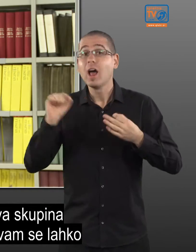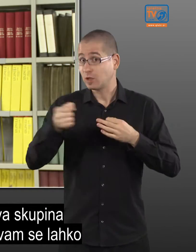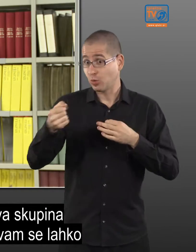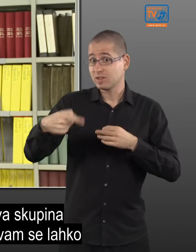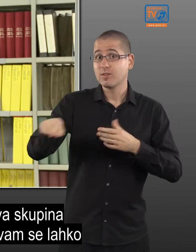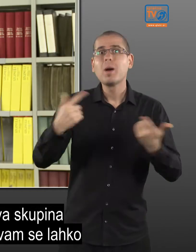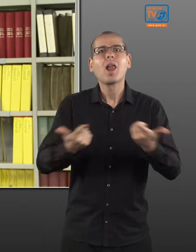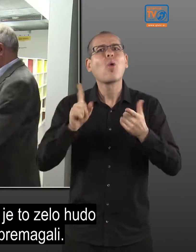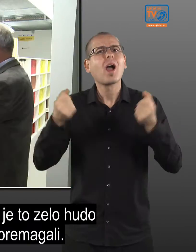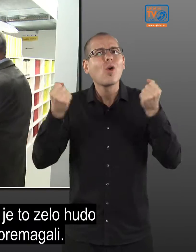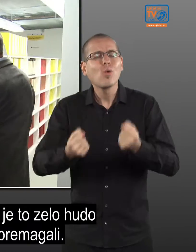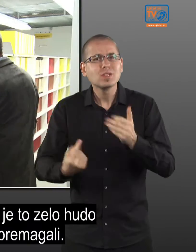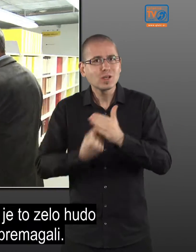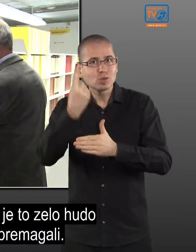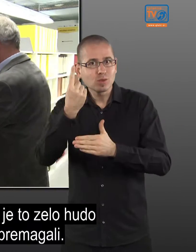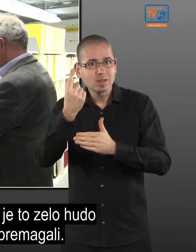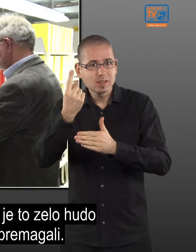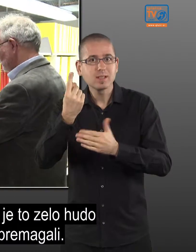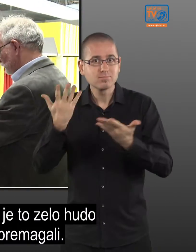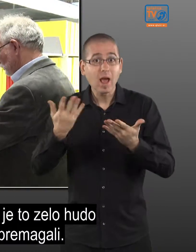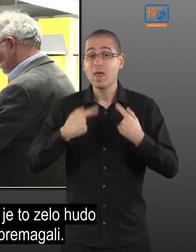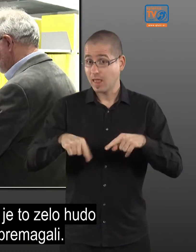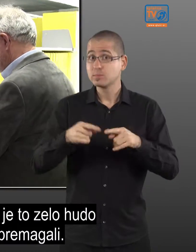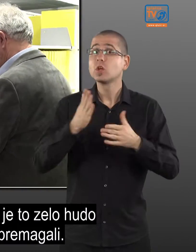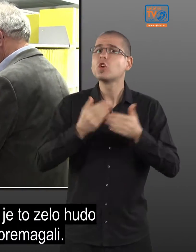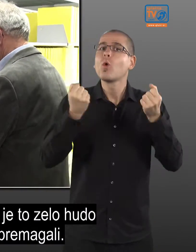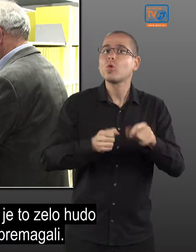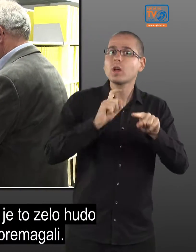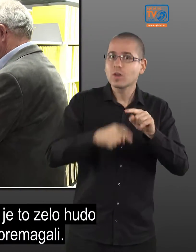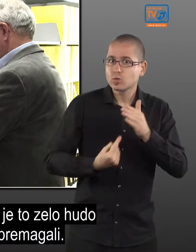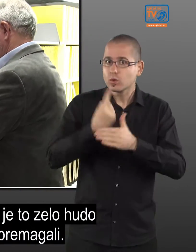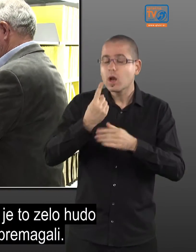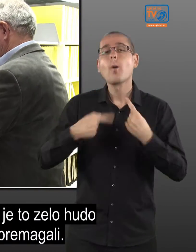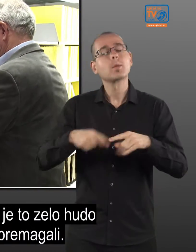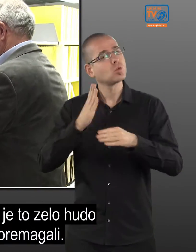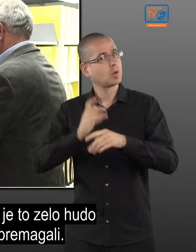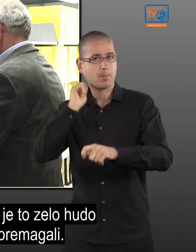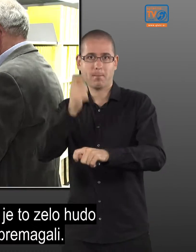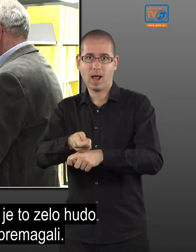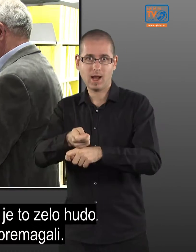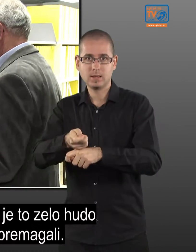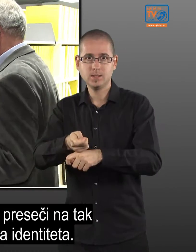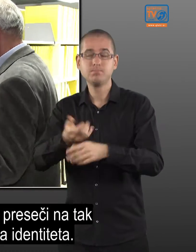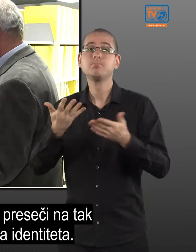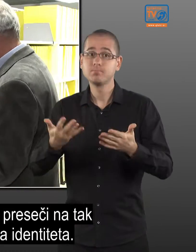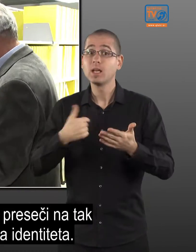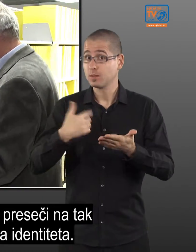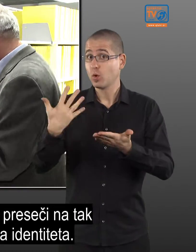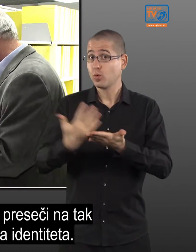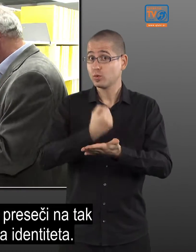zaradi tega, ker vam se lahko kaj hudega zgodi. Nam se je to zelo hudo že zgodilo in mi smo to premagali. Sem